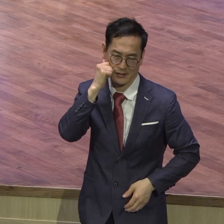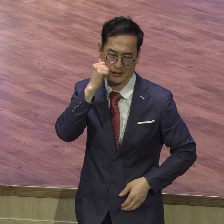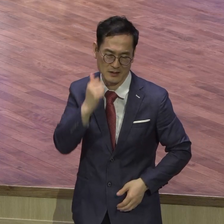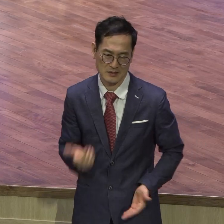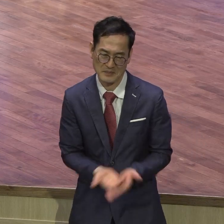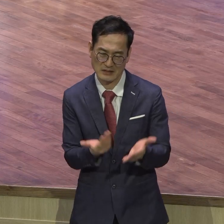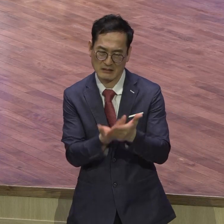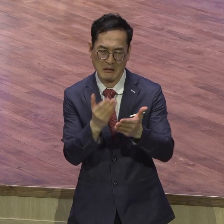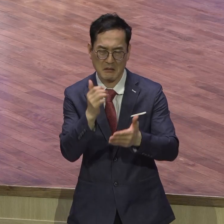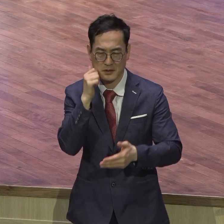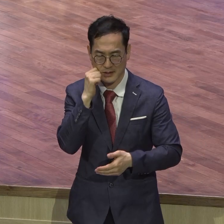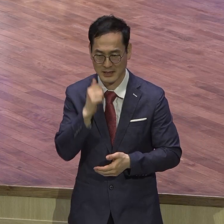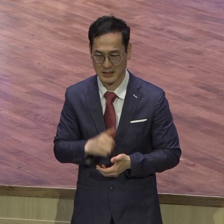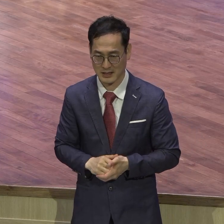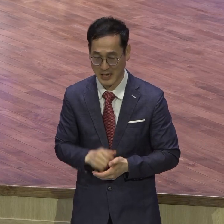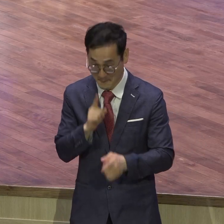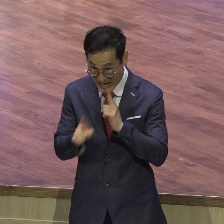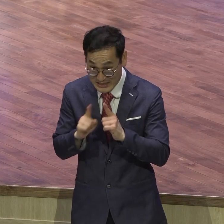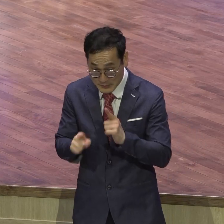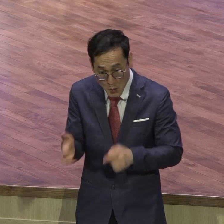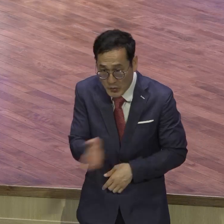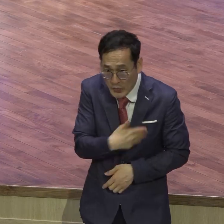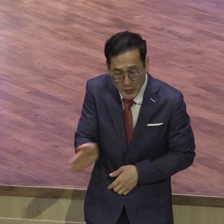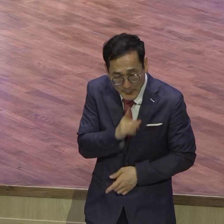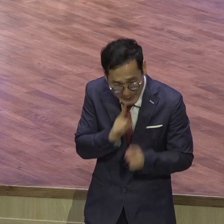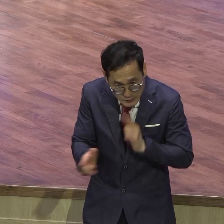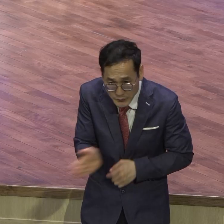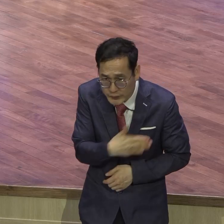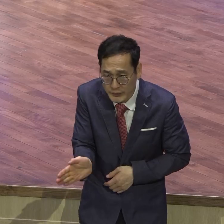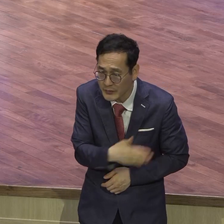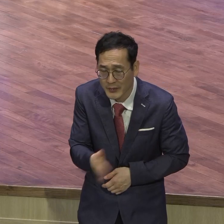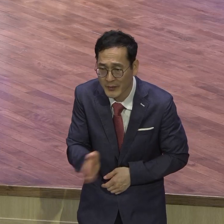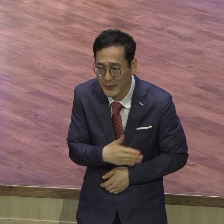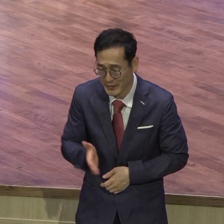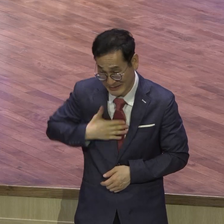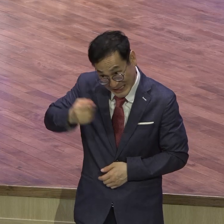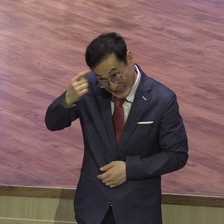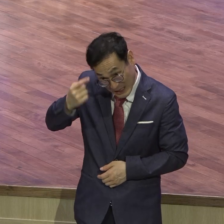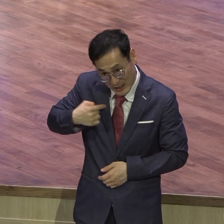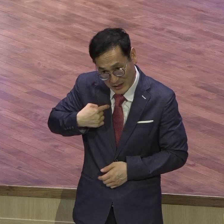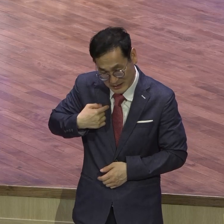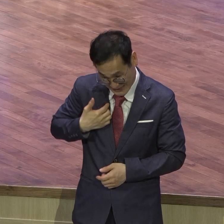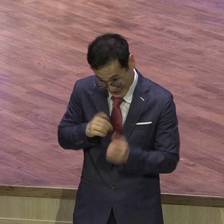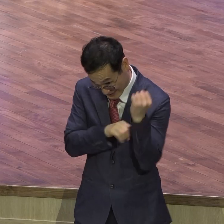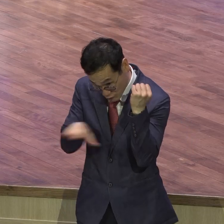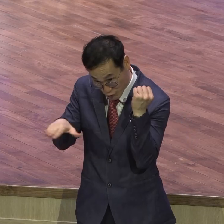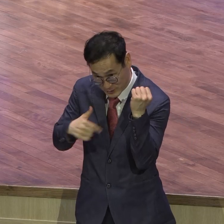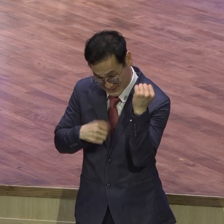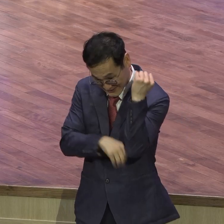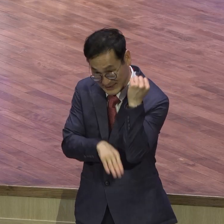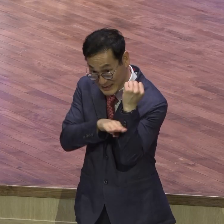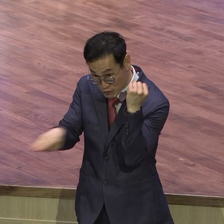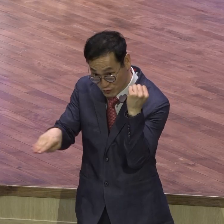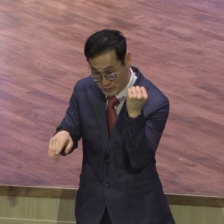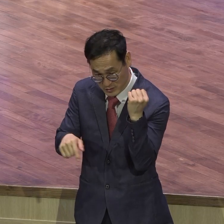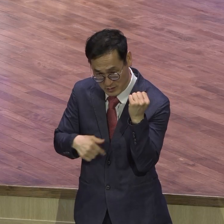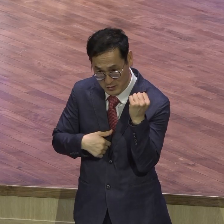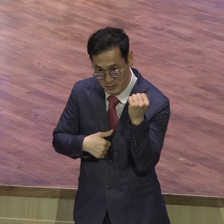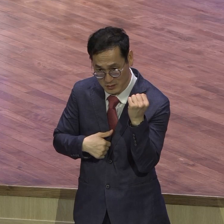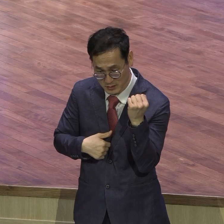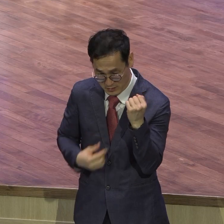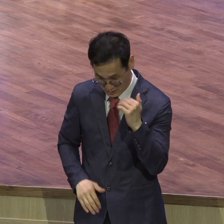말씀이 없는 말씀에 근거가 없는 내 생각에는 그것이 아니에요 오늘부터